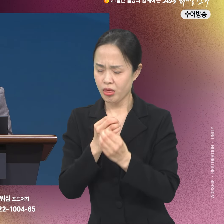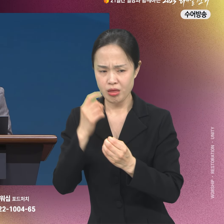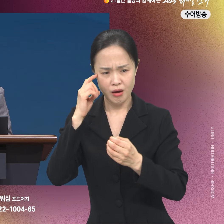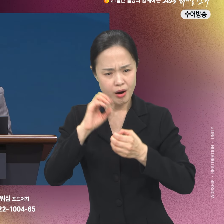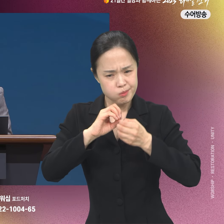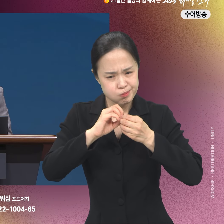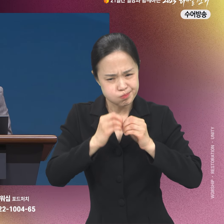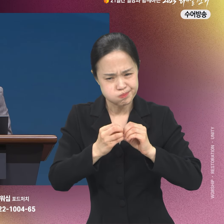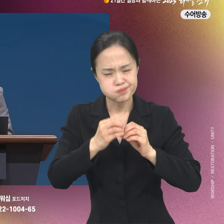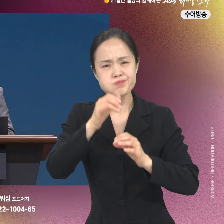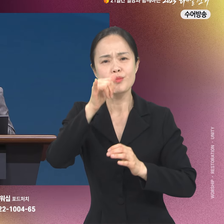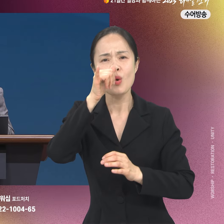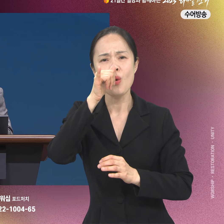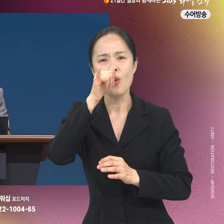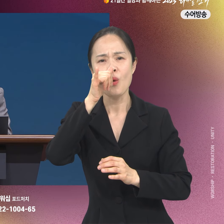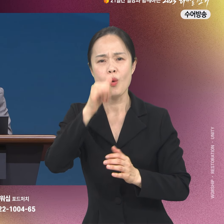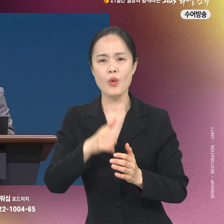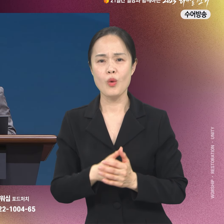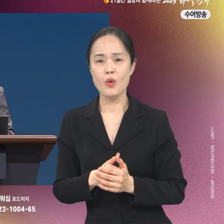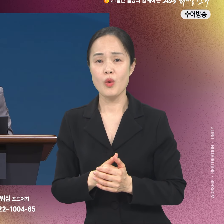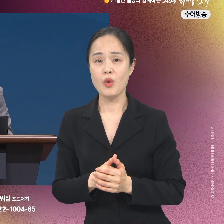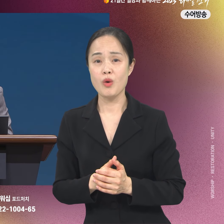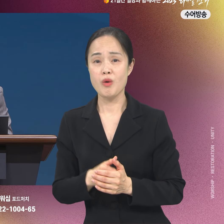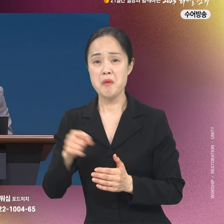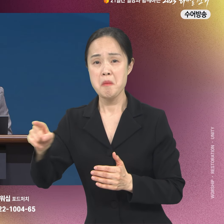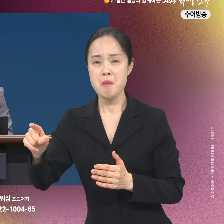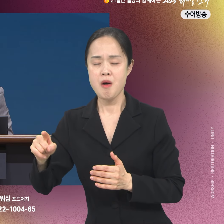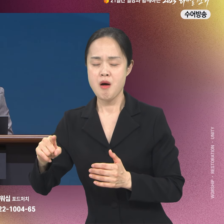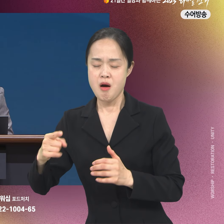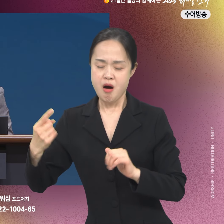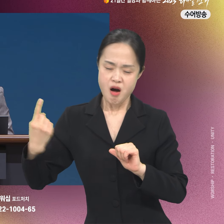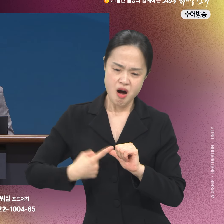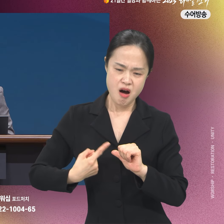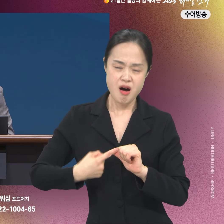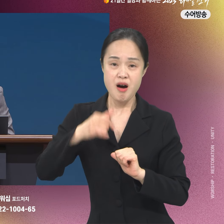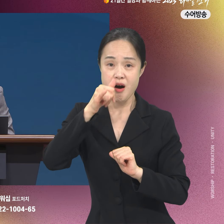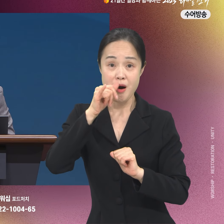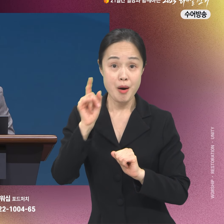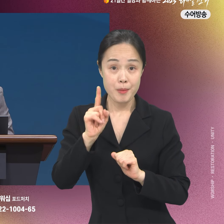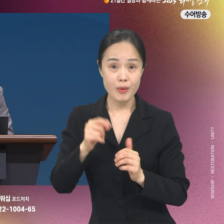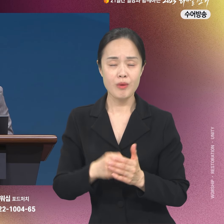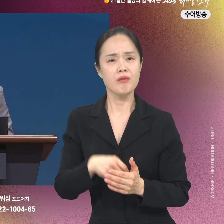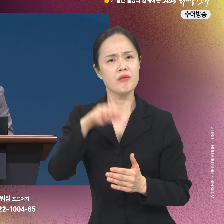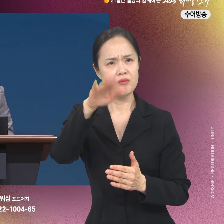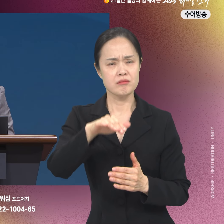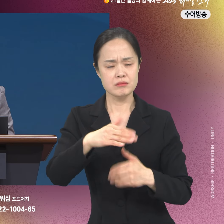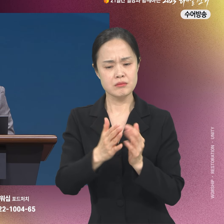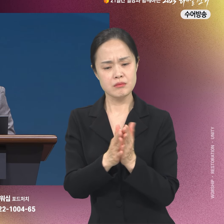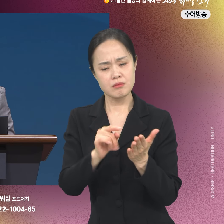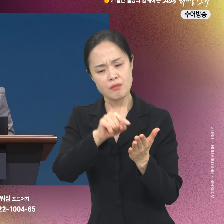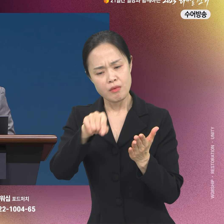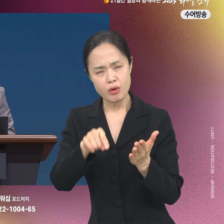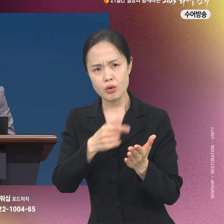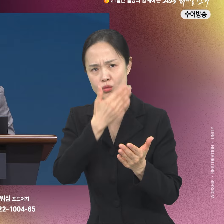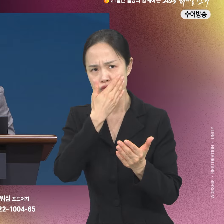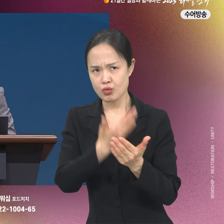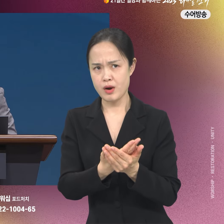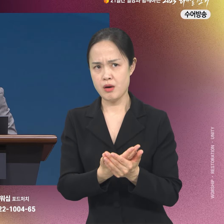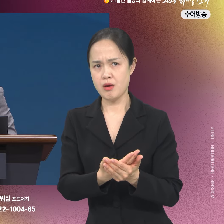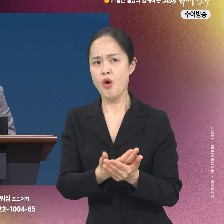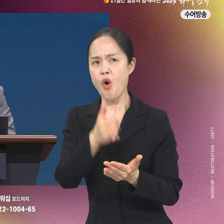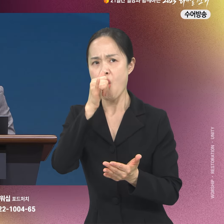있었는데 왜 이 내용을 넣지 않았느냐, 왜 이 내용에 대해서는 제대로 설명을